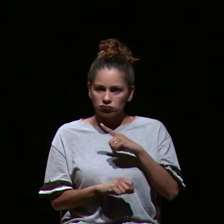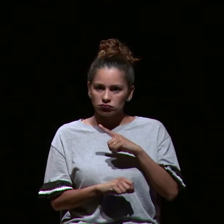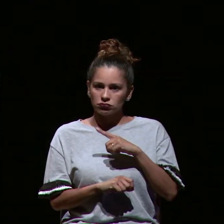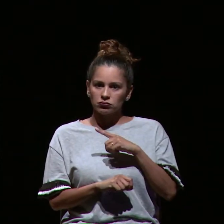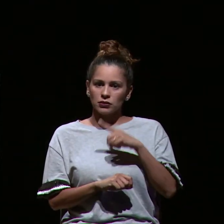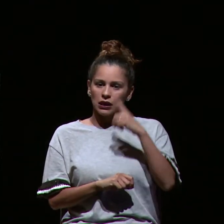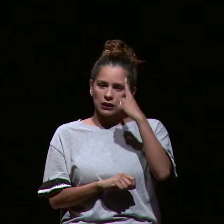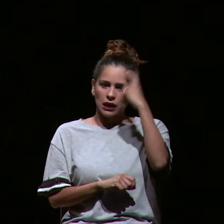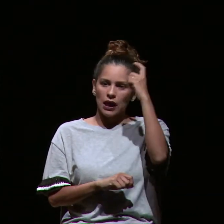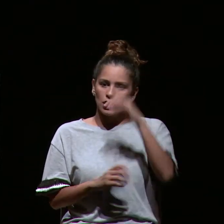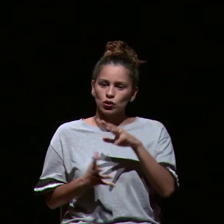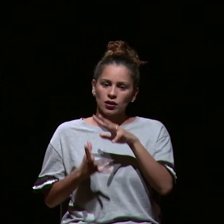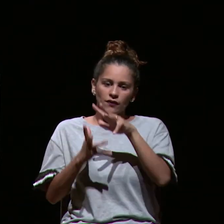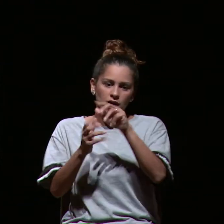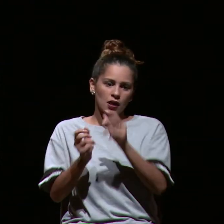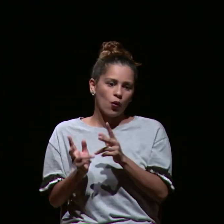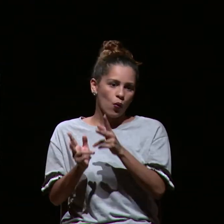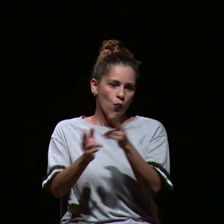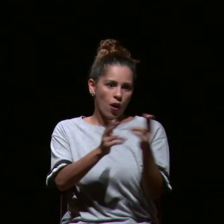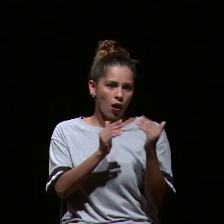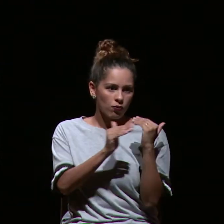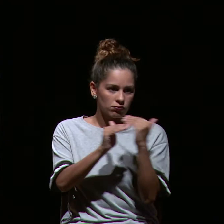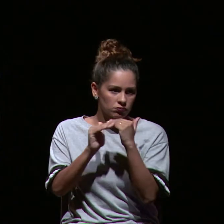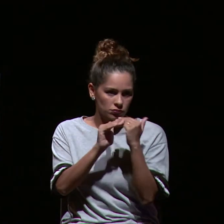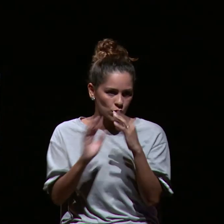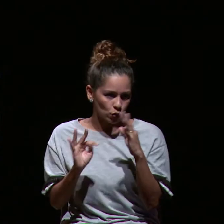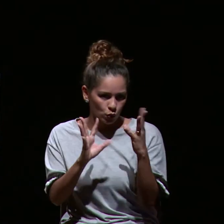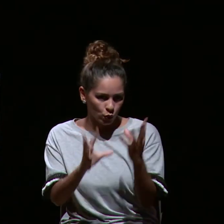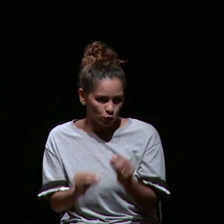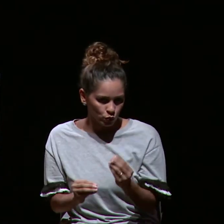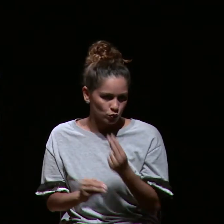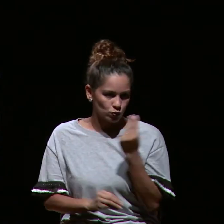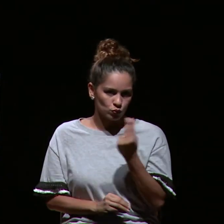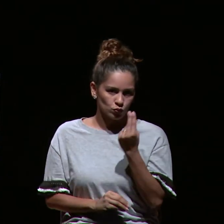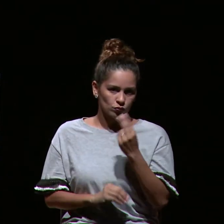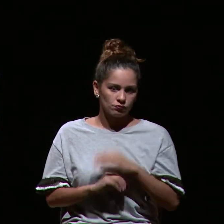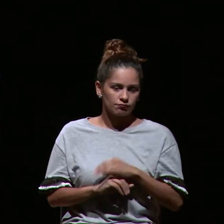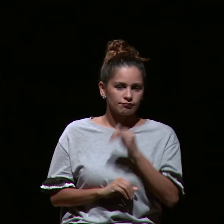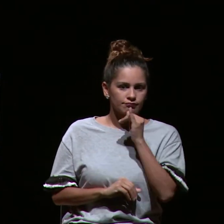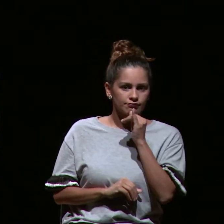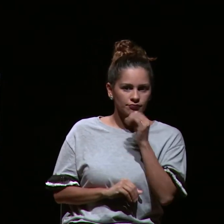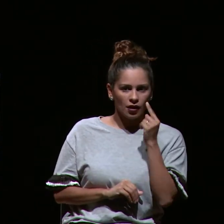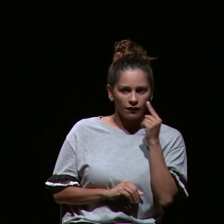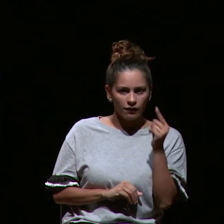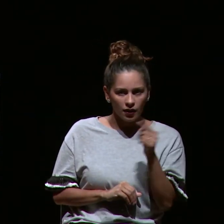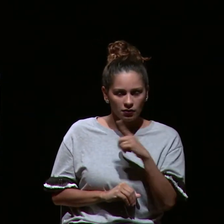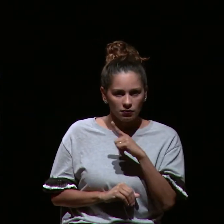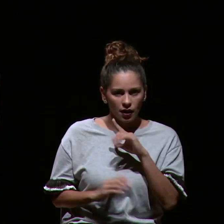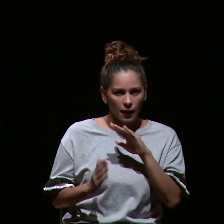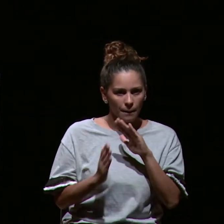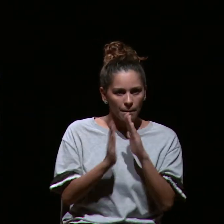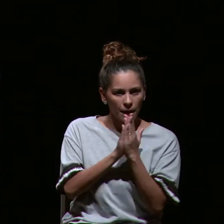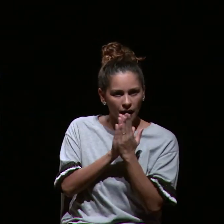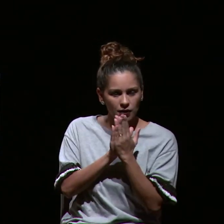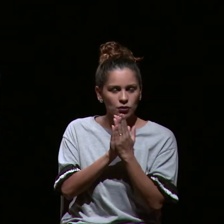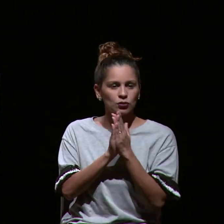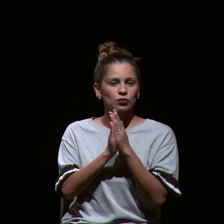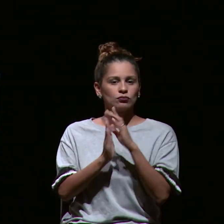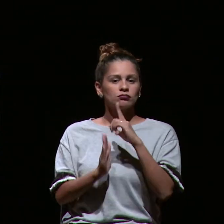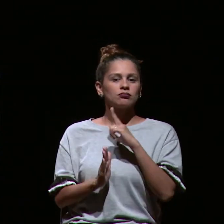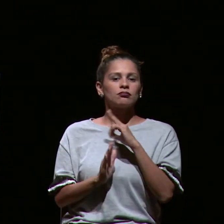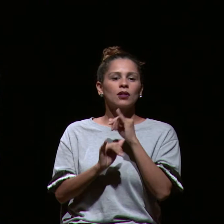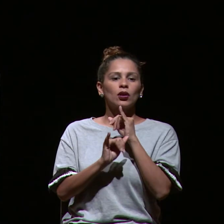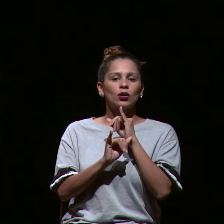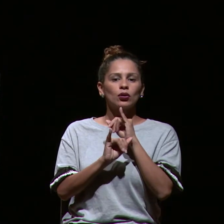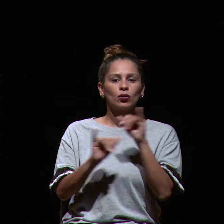de arte ou o valor da vida humana. Para um rápido exemplo, basta vermos os diferentes impactos causados pelas notícias de